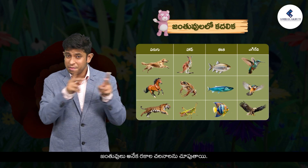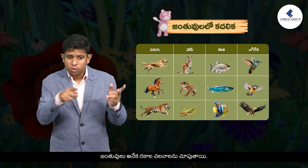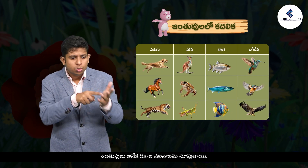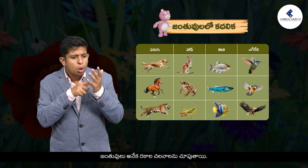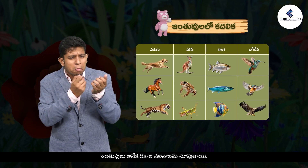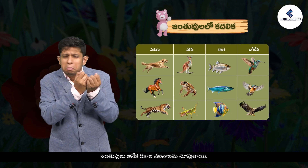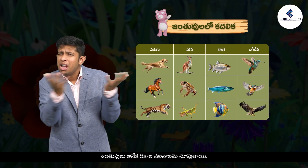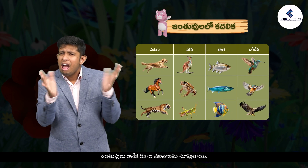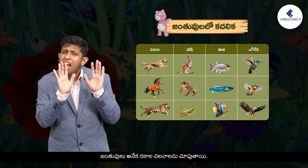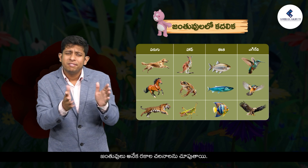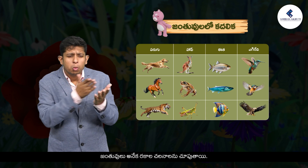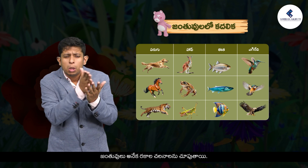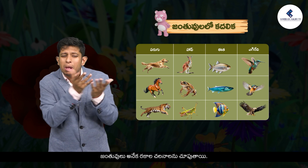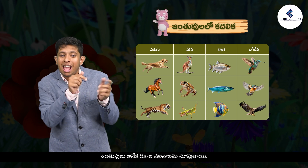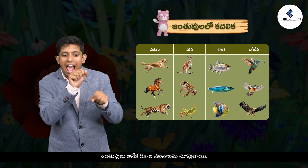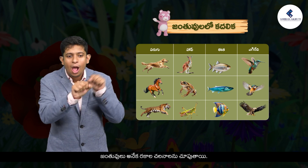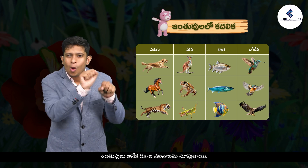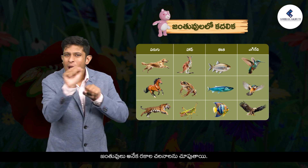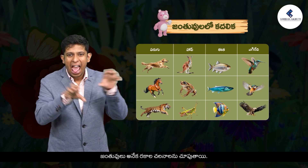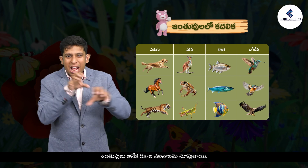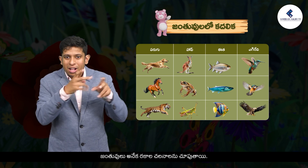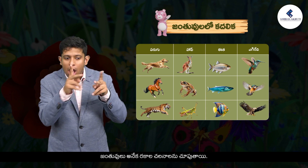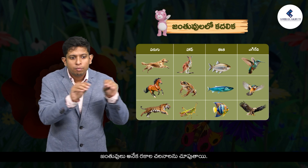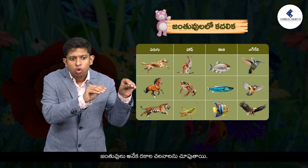జంతువులు అనేక రకాల చలనాలను చూపుతాయి.